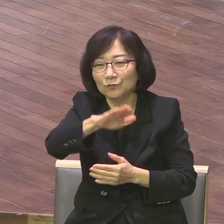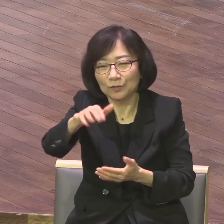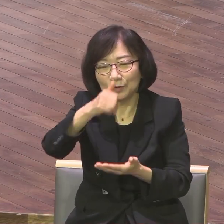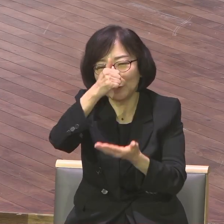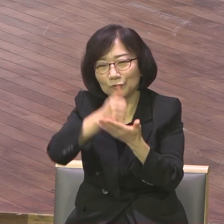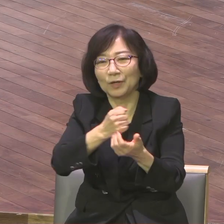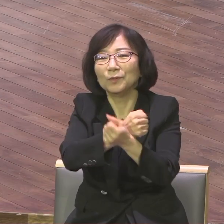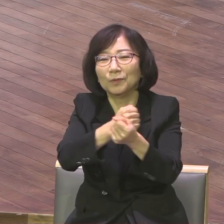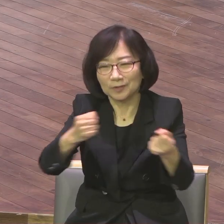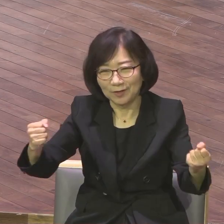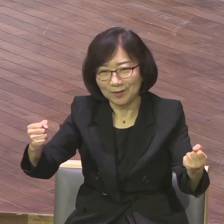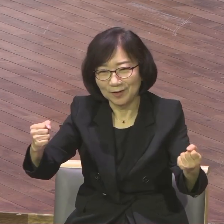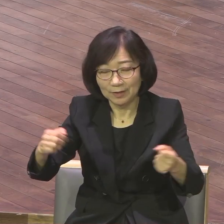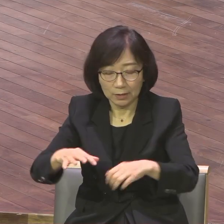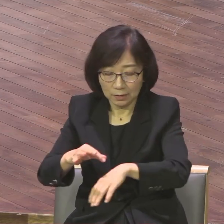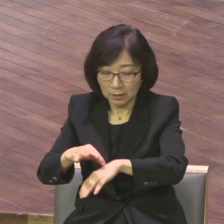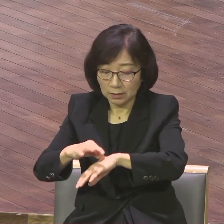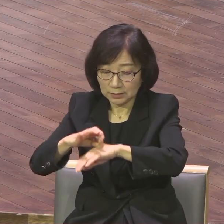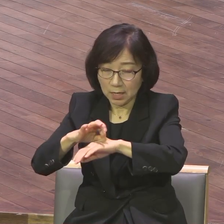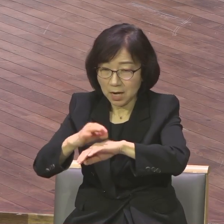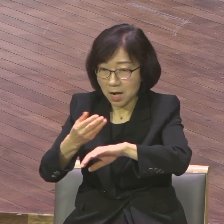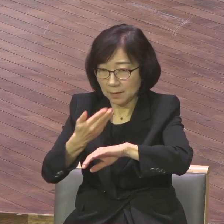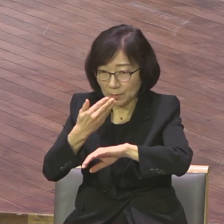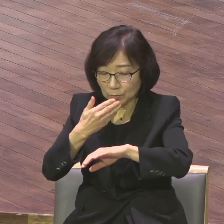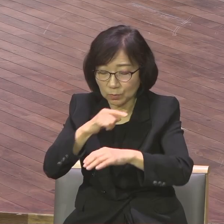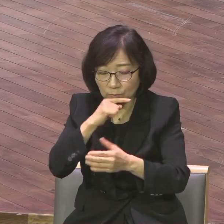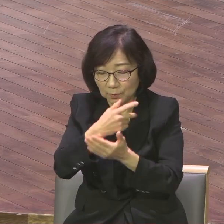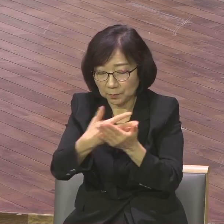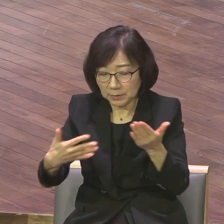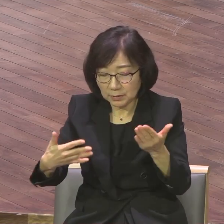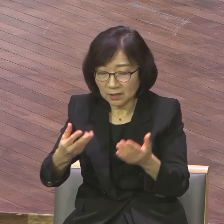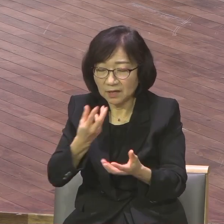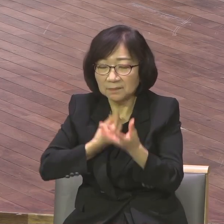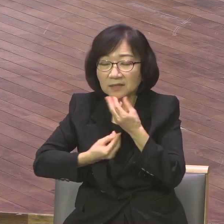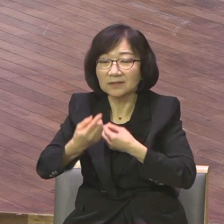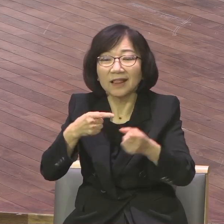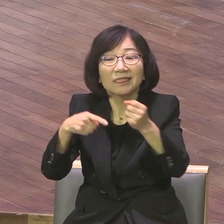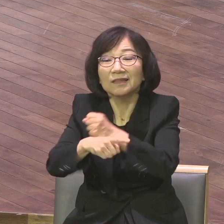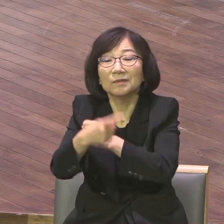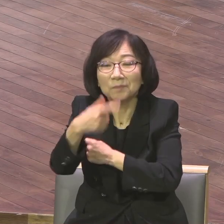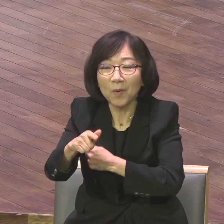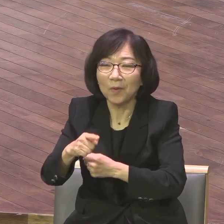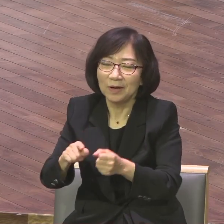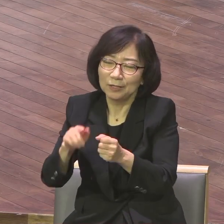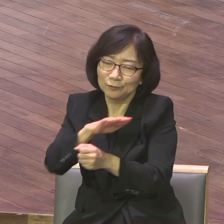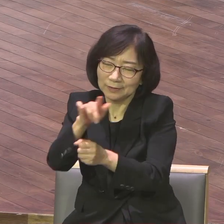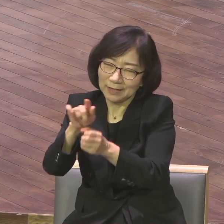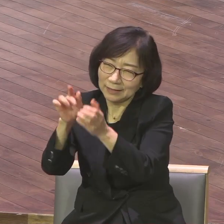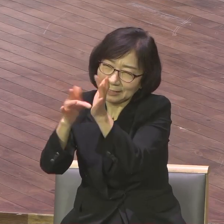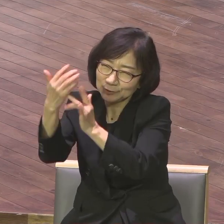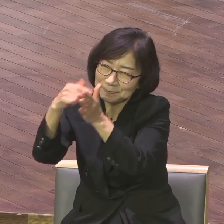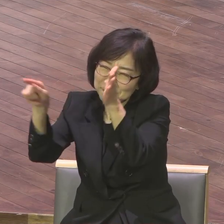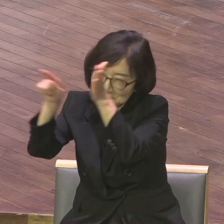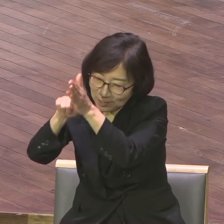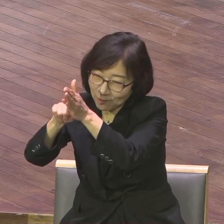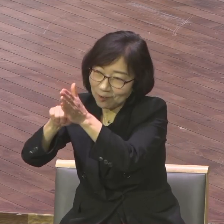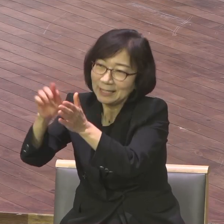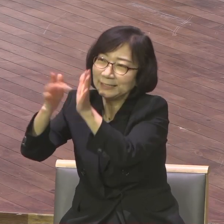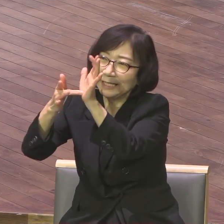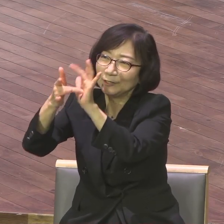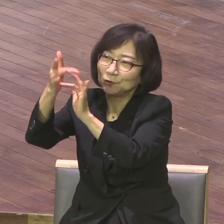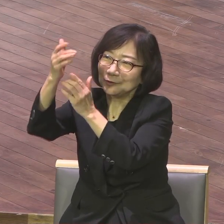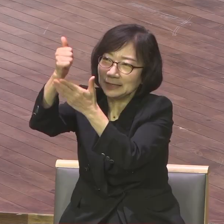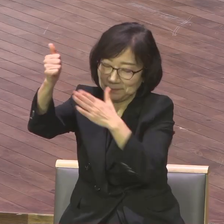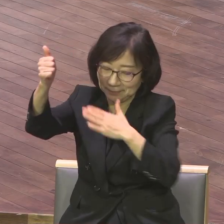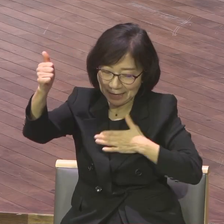먹고 마신다는 것은 믿음으로 그리스도와 연합되는 한몸 되는 시간이다. 나는 그리스도와